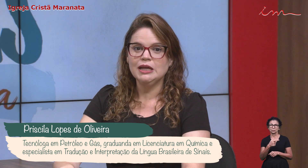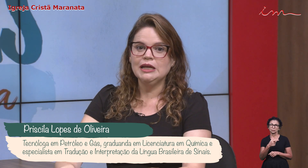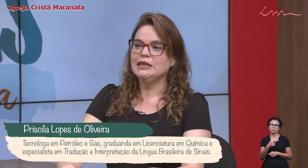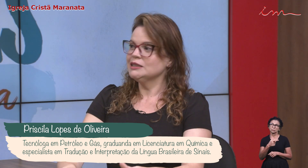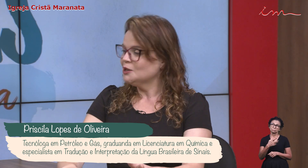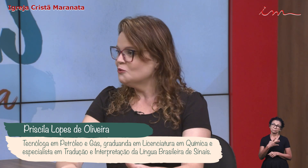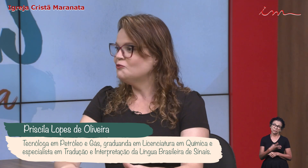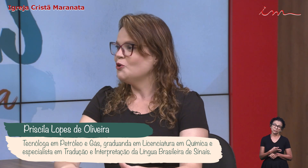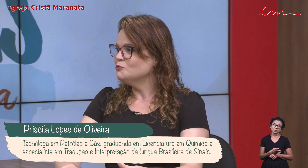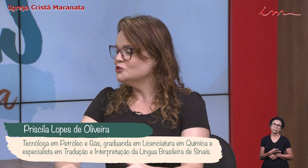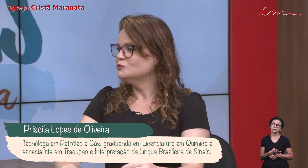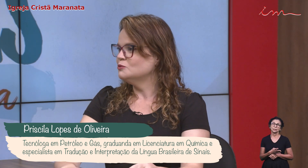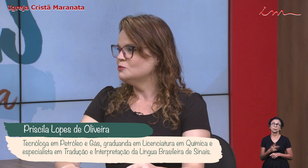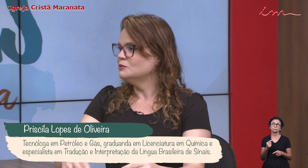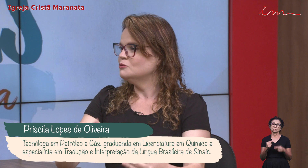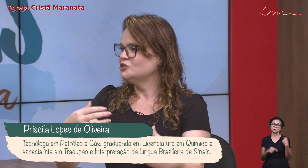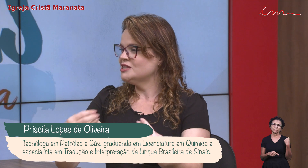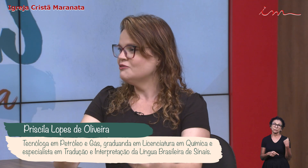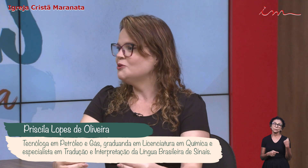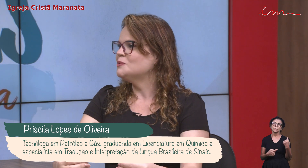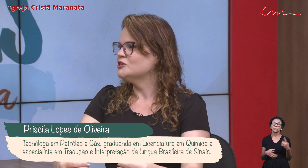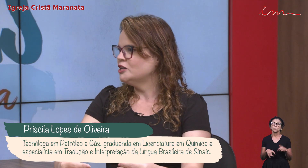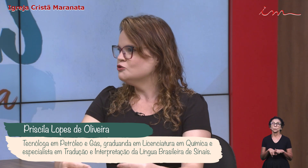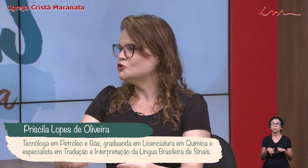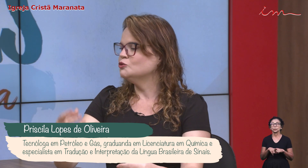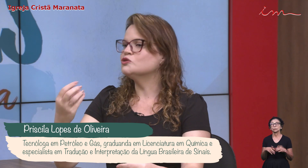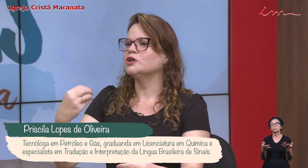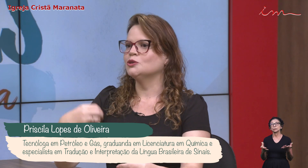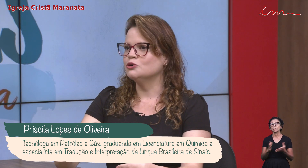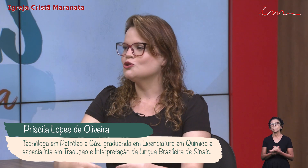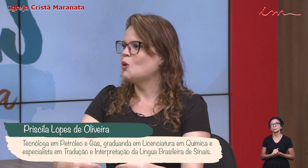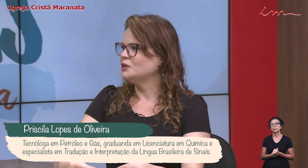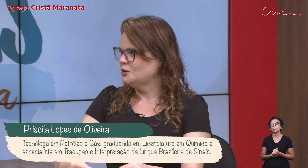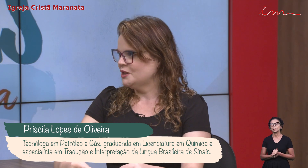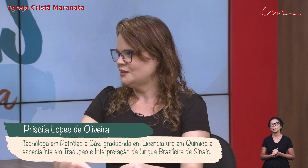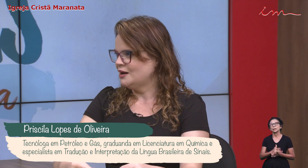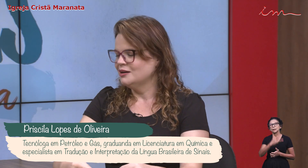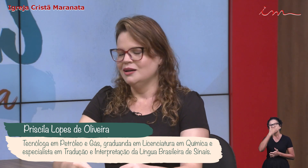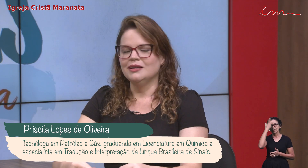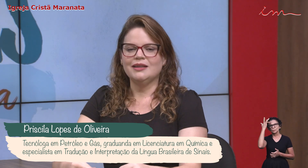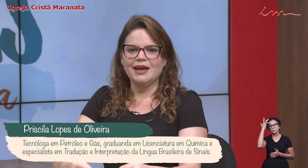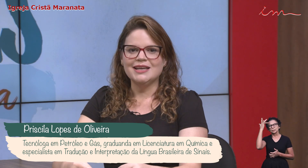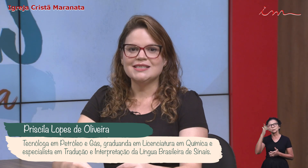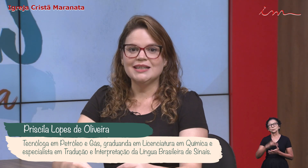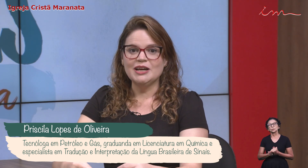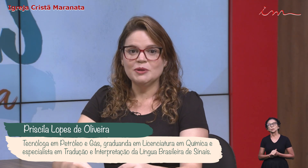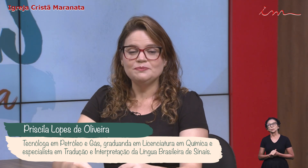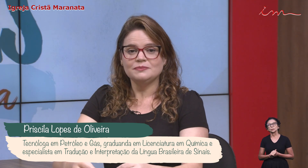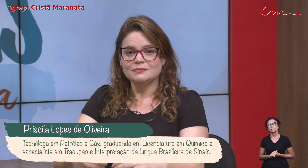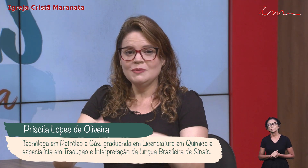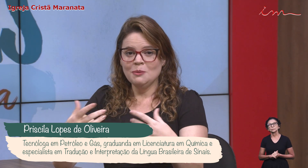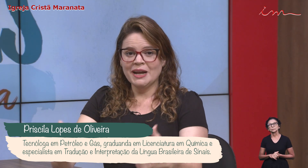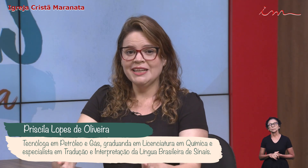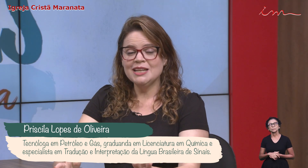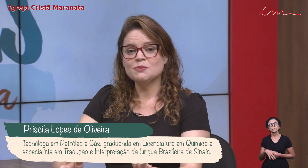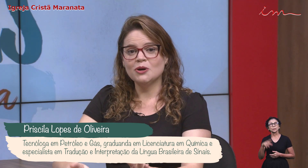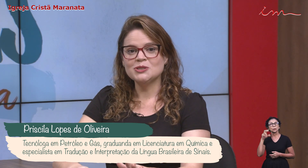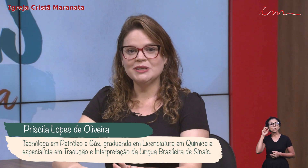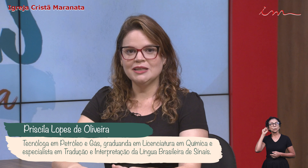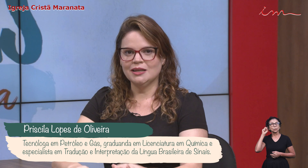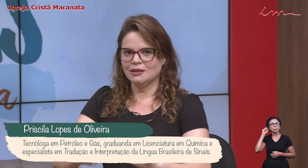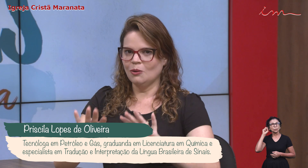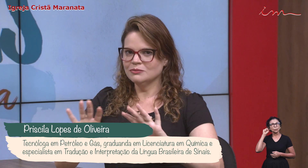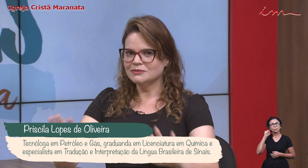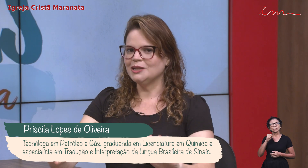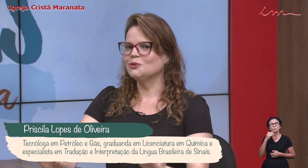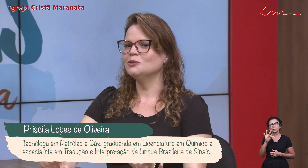ouve. Então, foi um desafio para a gente, o Senhor nos orientou de como interpretar, né, esse lema, para que eles possam